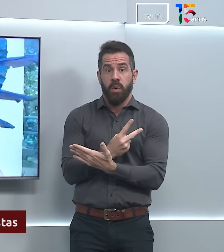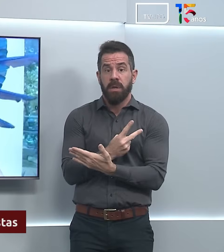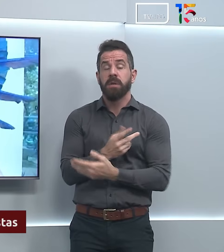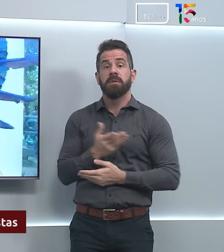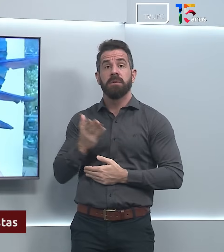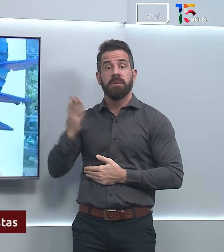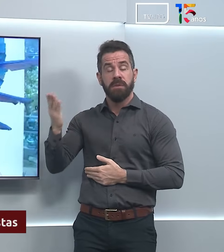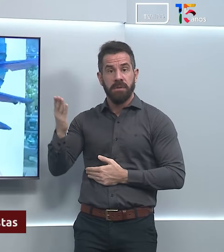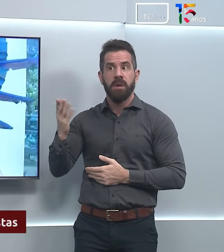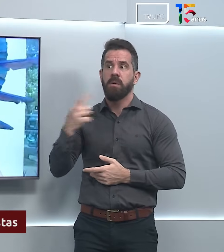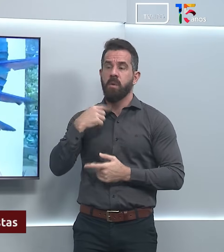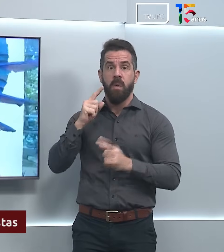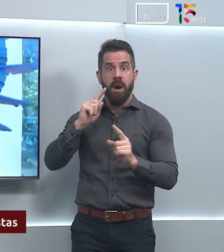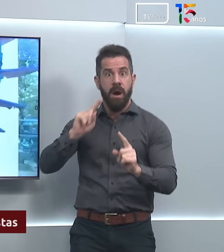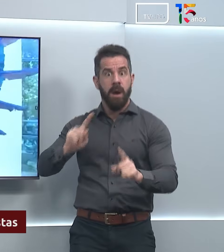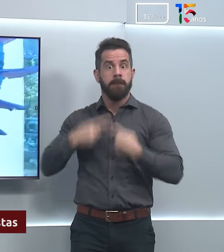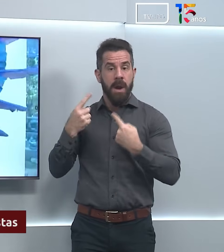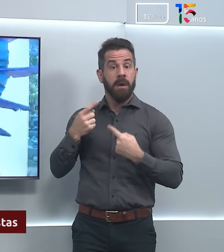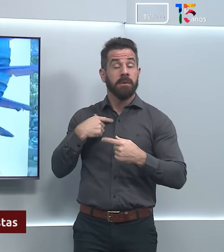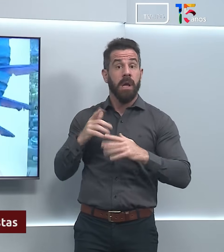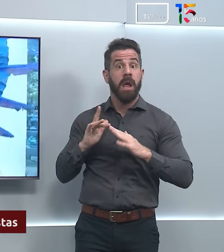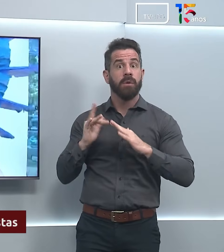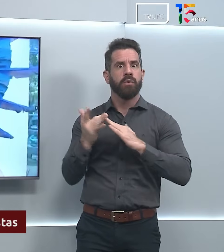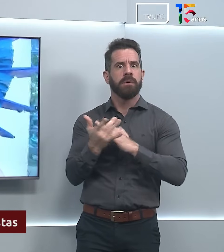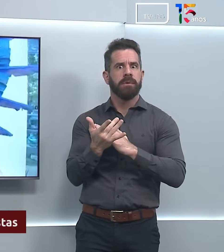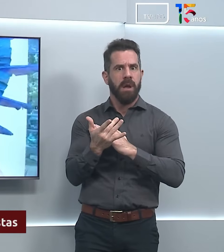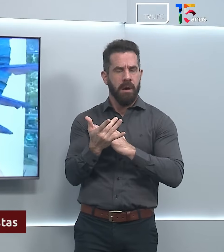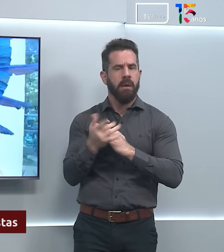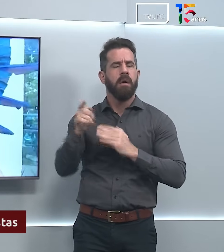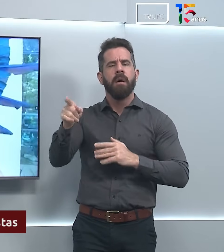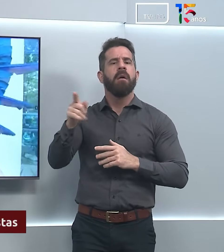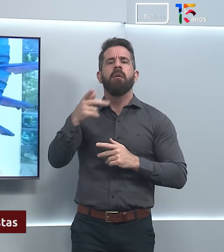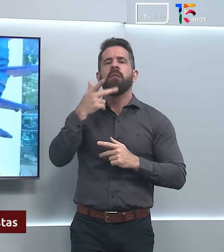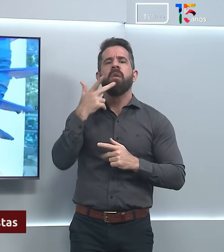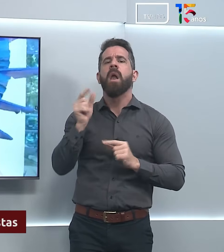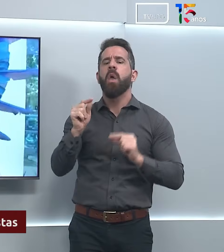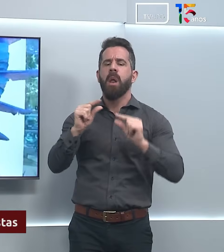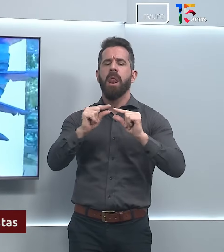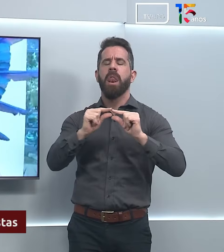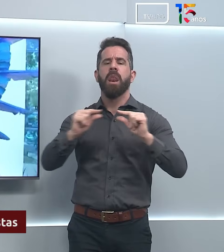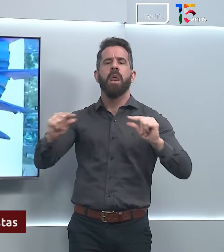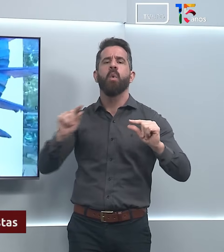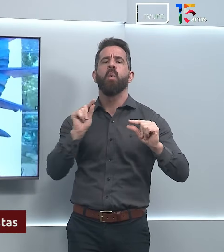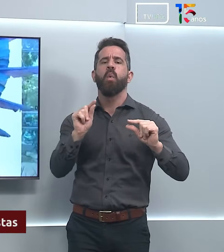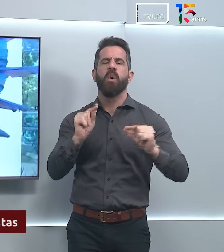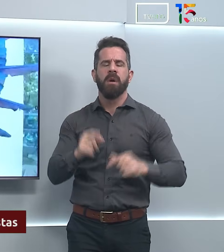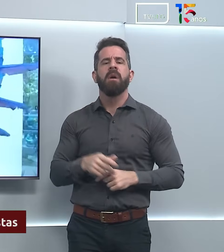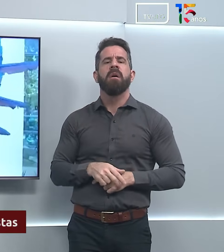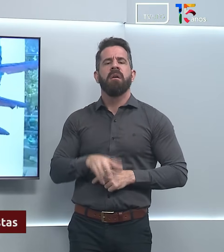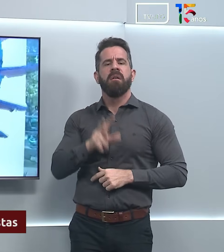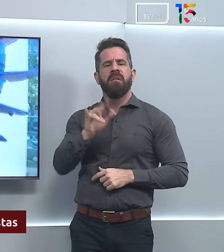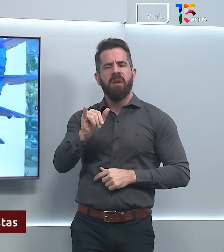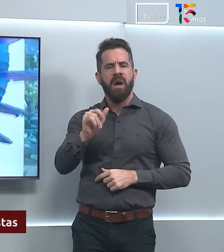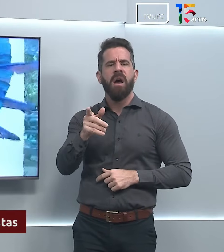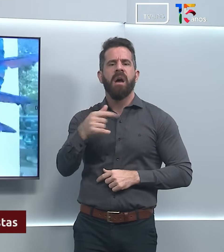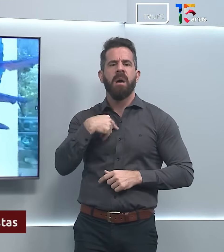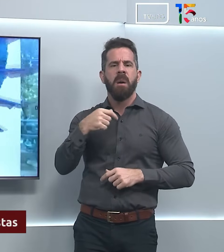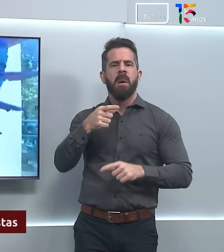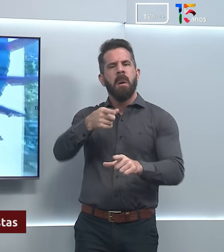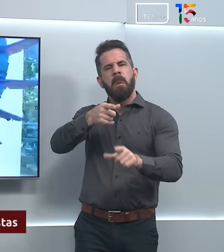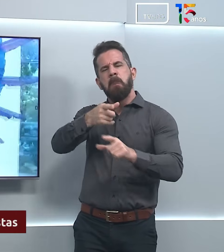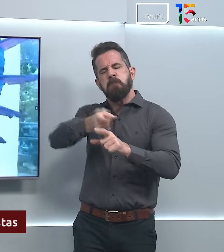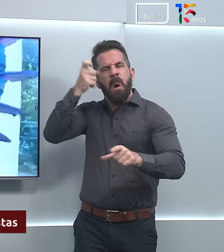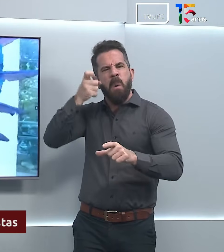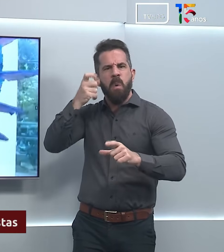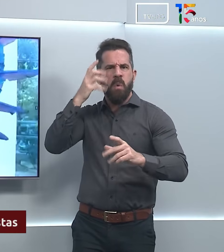de redes sociais, dizendo que vou explodir uma bala no